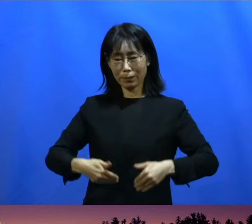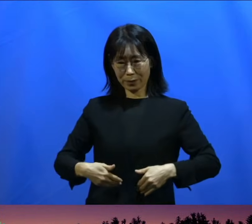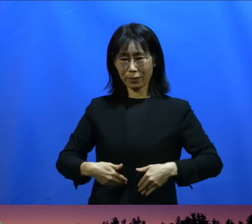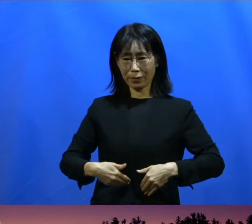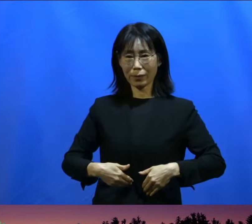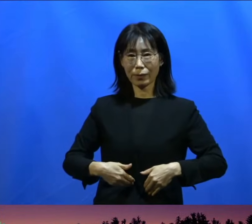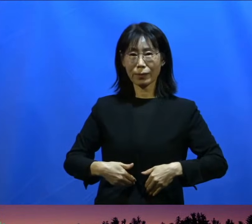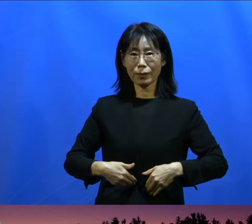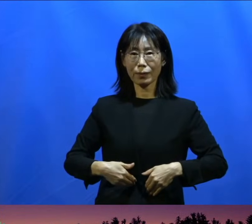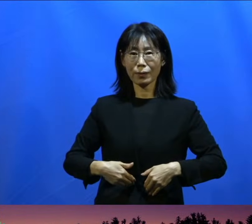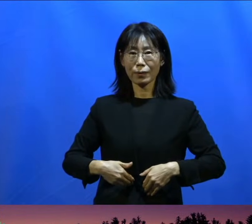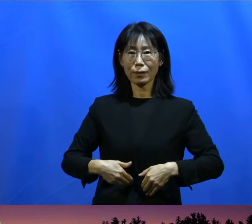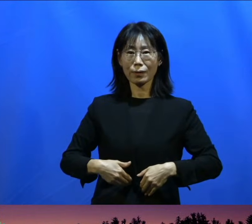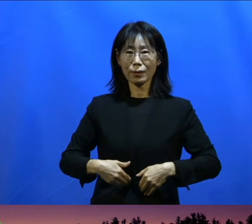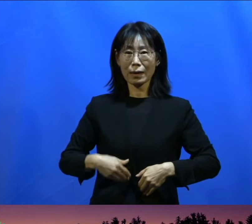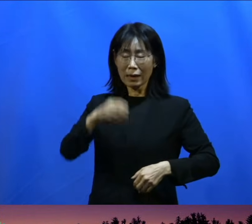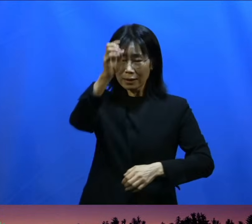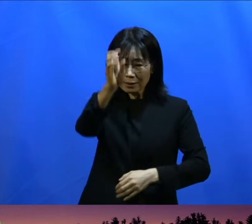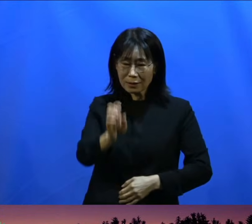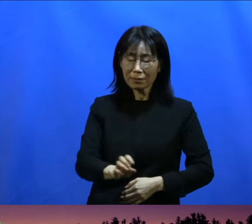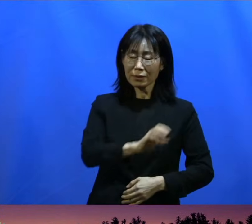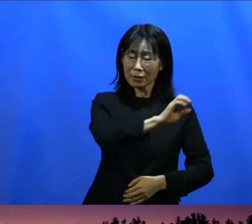제단의 숯불로 그를